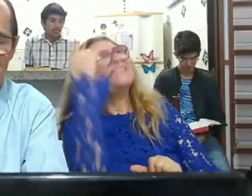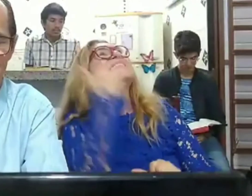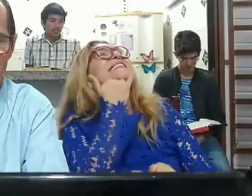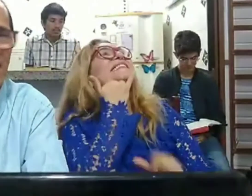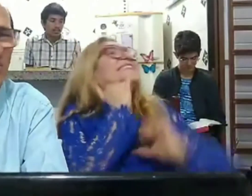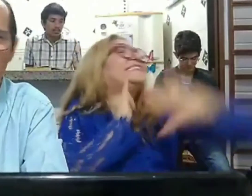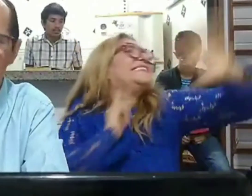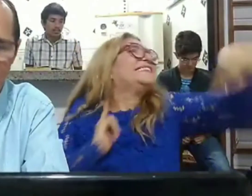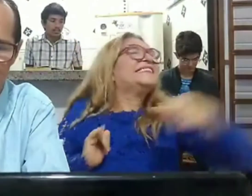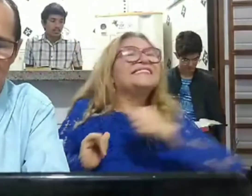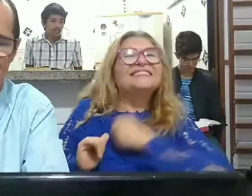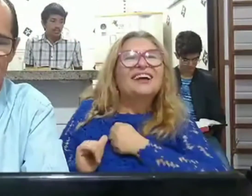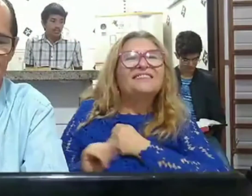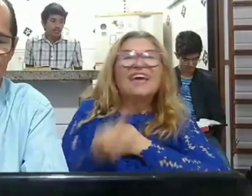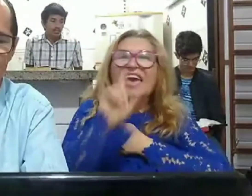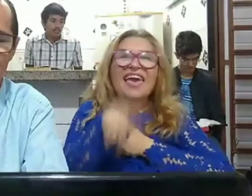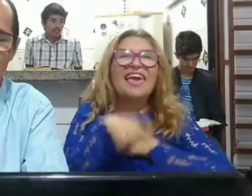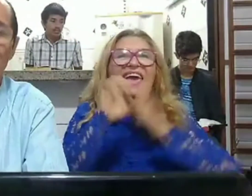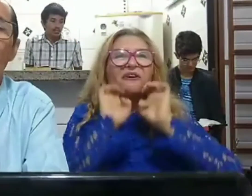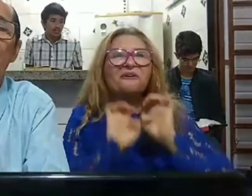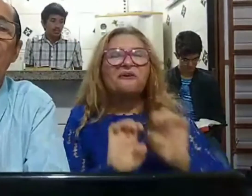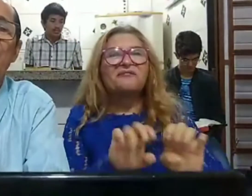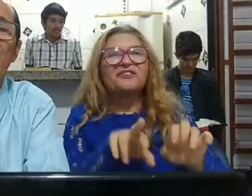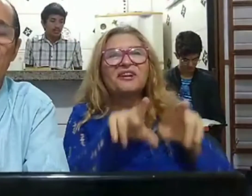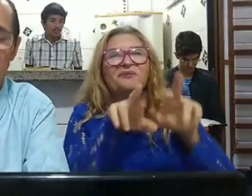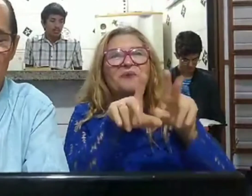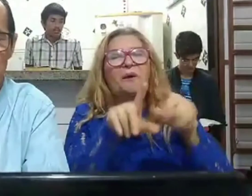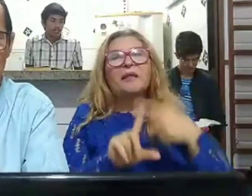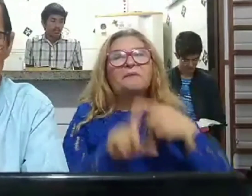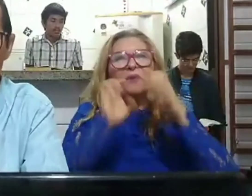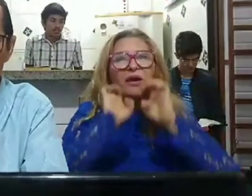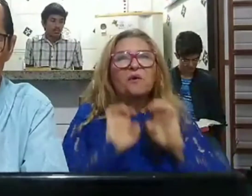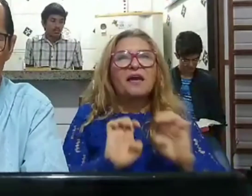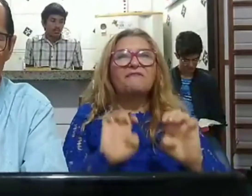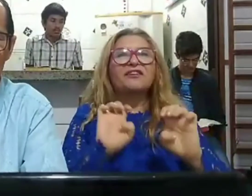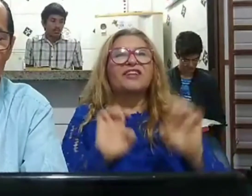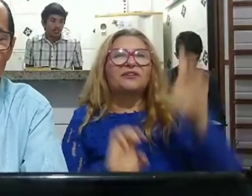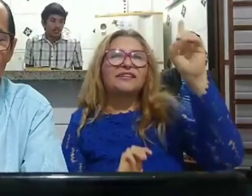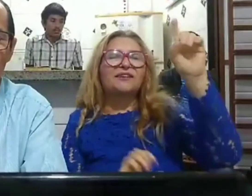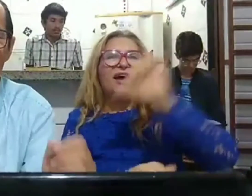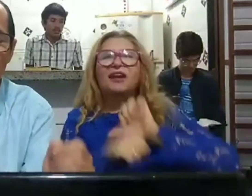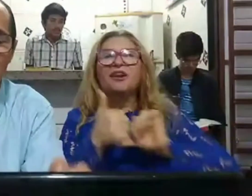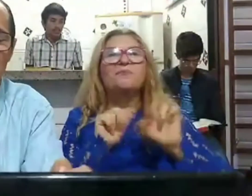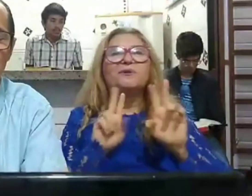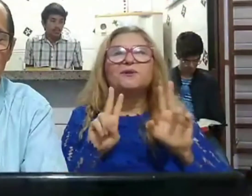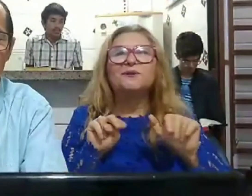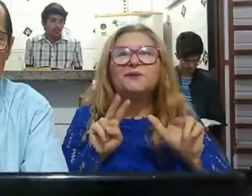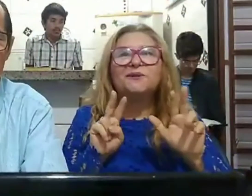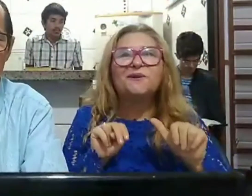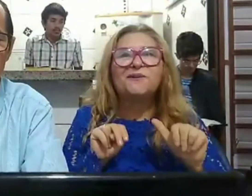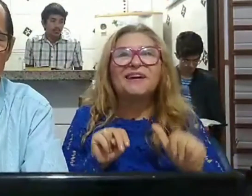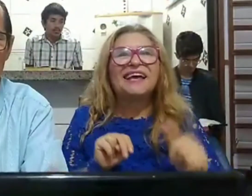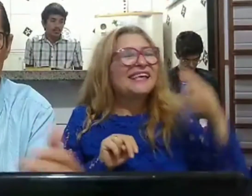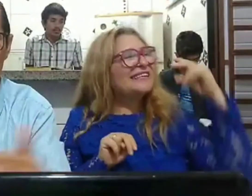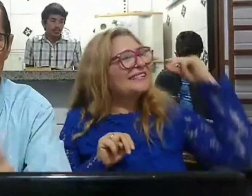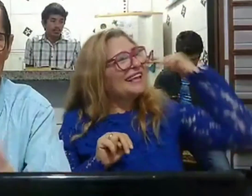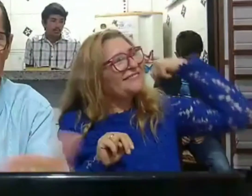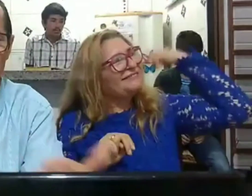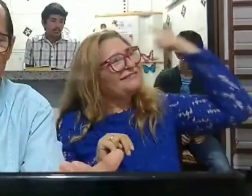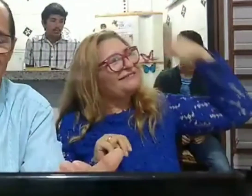seu sangue. É o mesmo evangelho, porque o evangelho de Deus ele não muda. Ele é o mesmo desde a